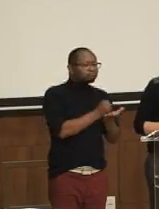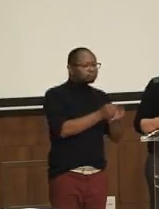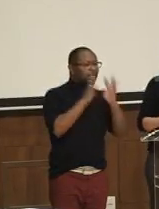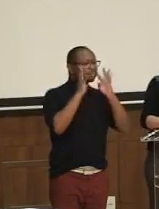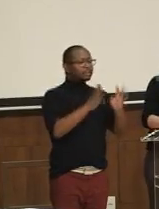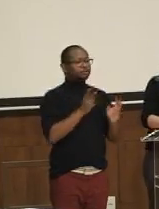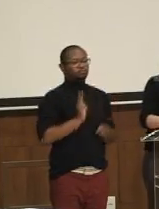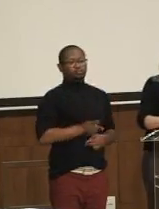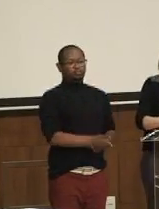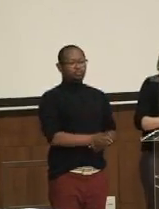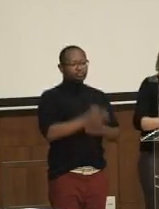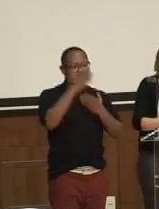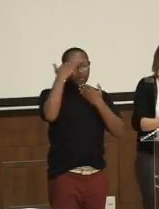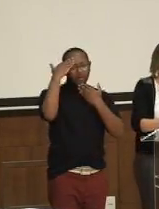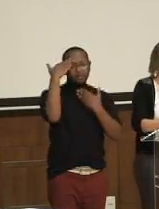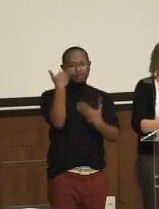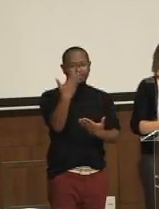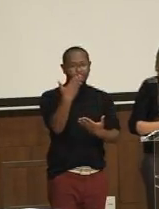obrigada.